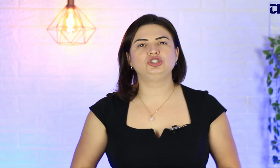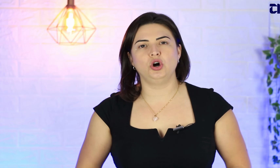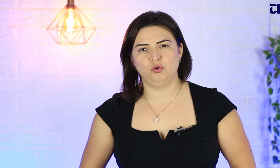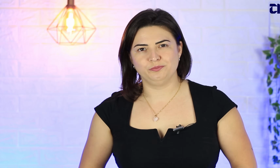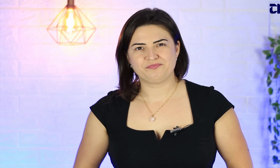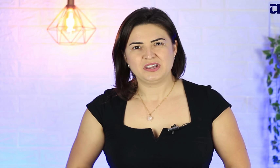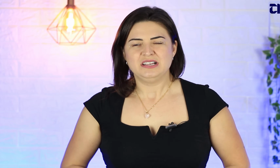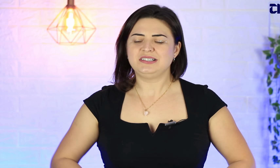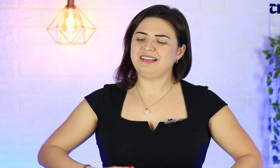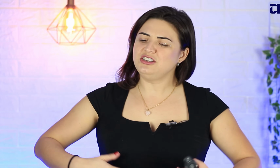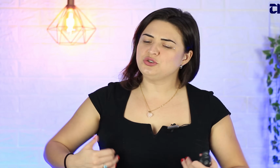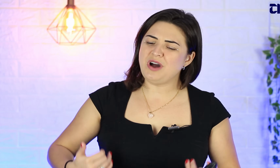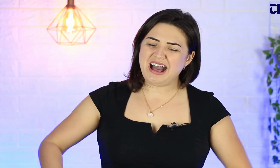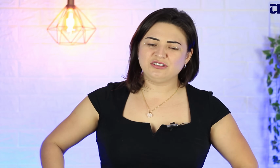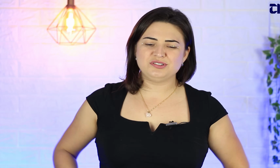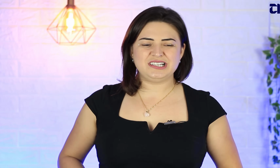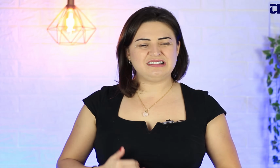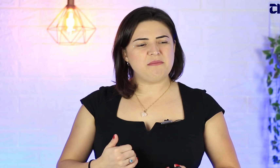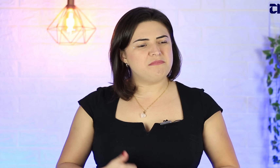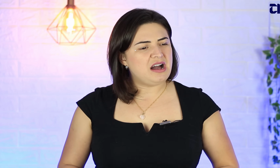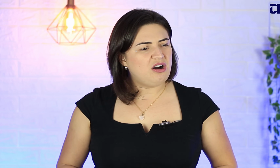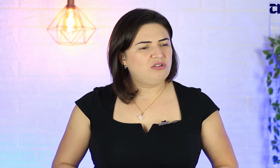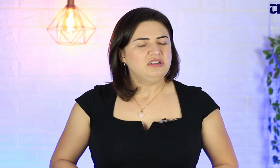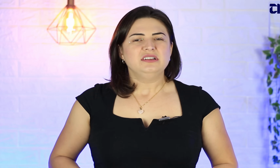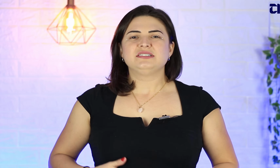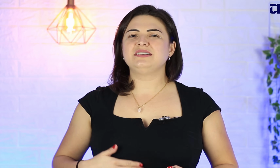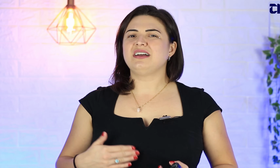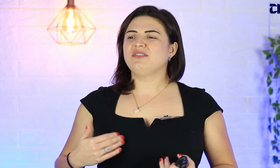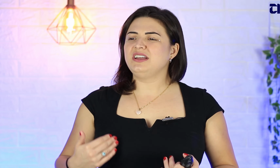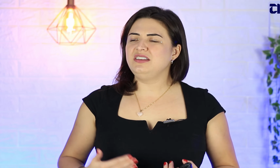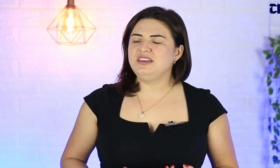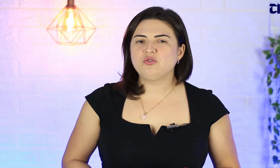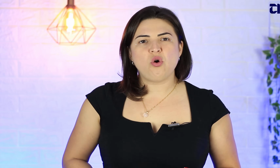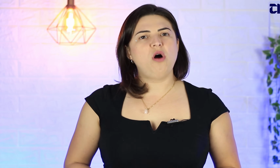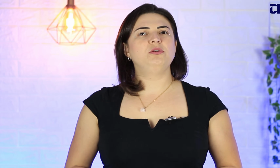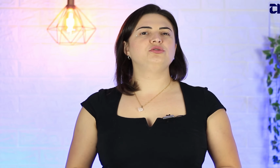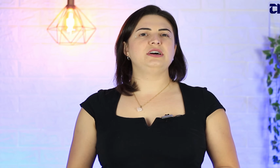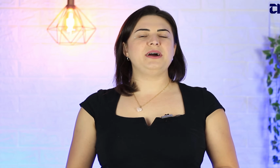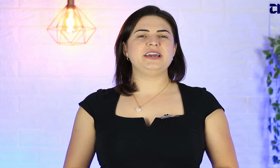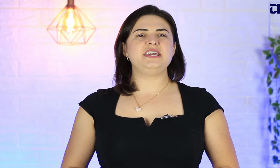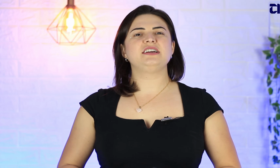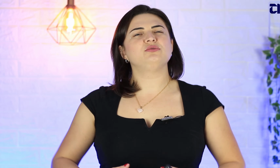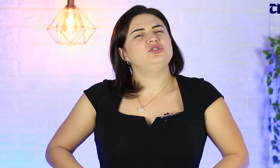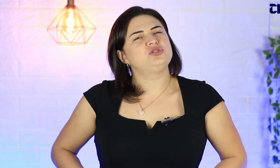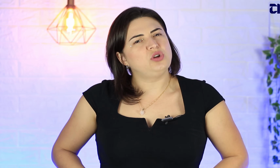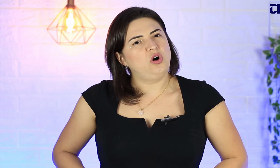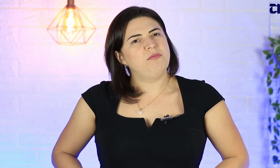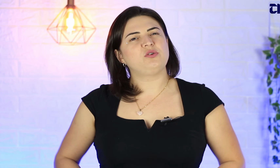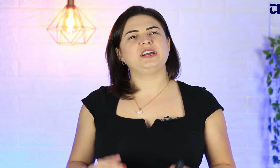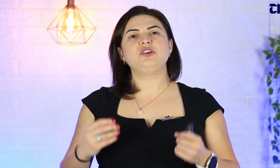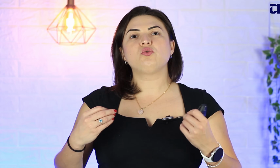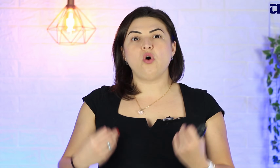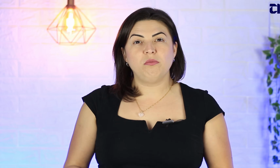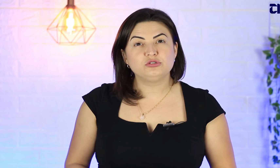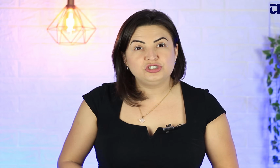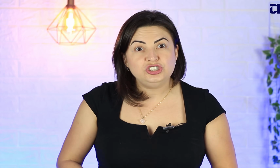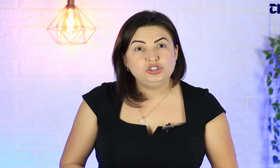enjoo. Você tá enjoado, você tá mal, você tá com aquele incômodo na barriga, no estômago, aquele incômodo de